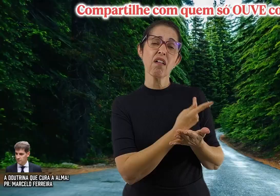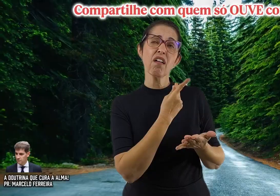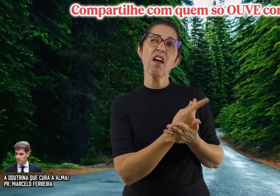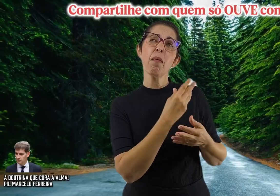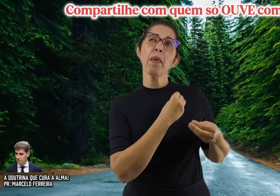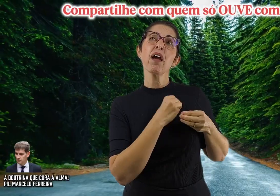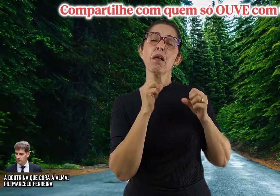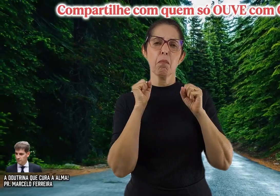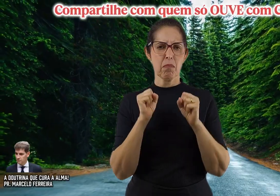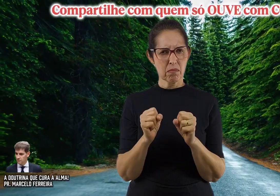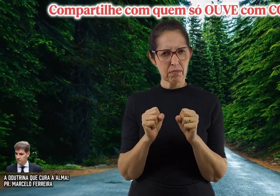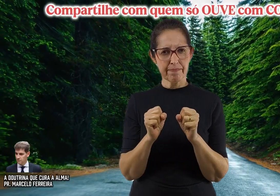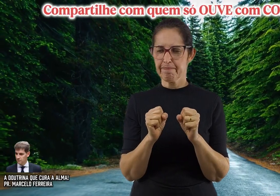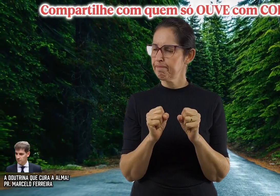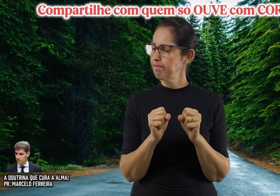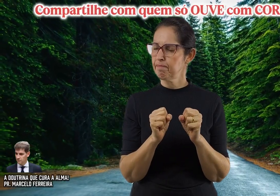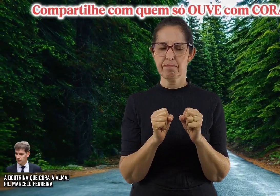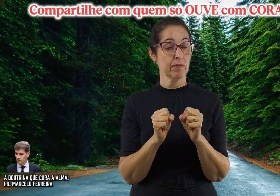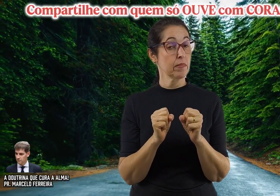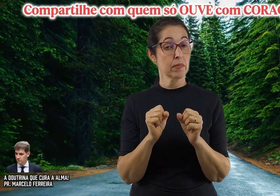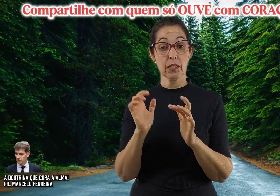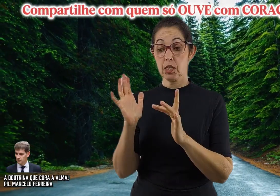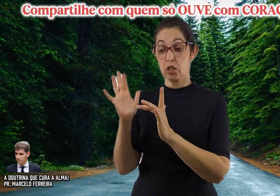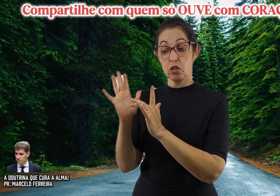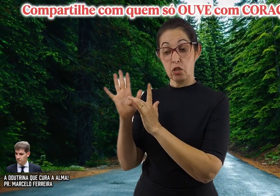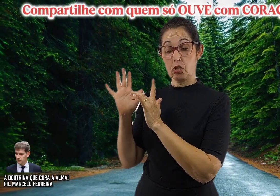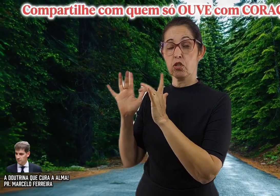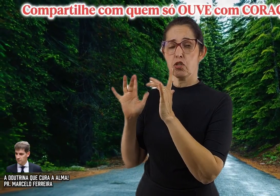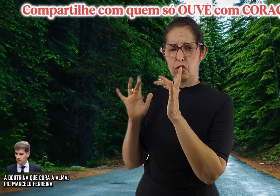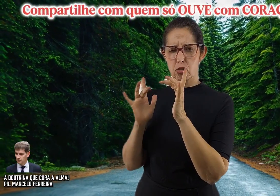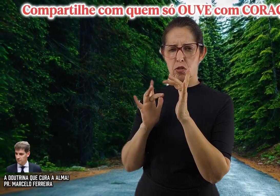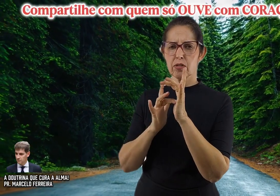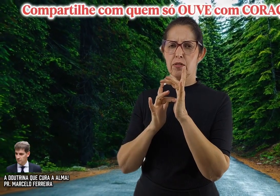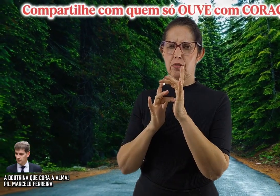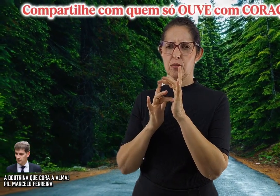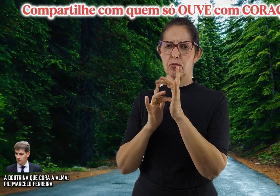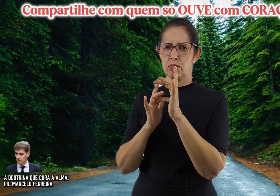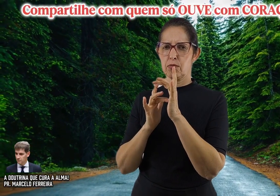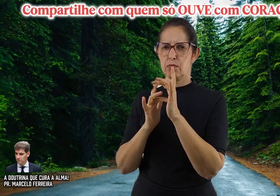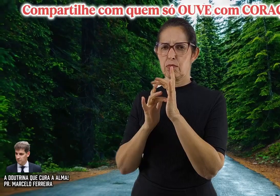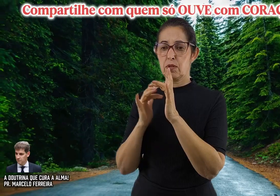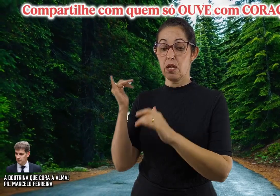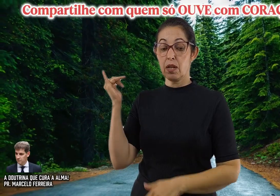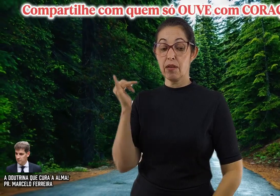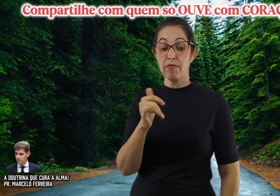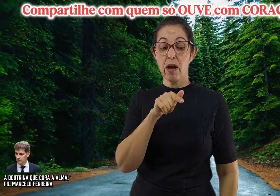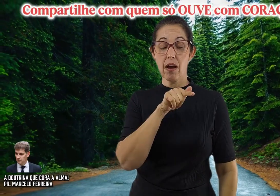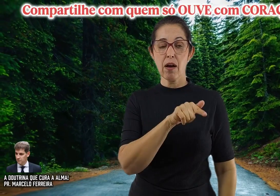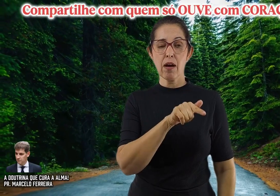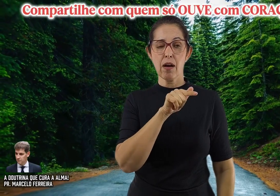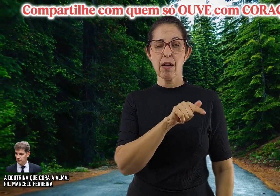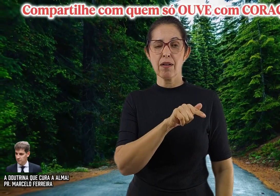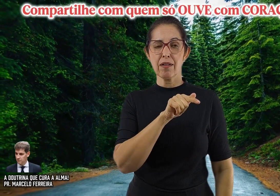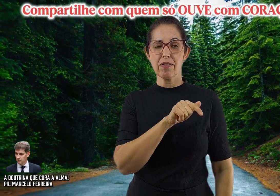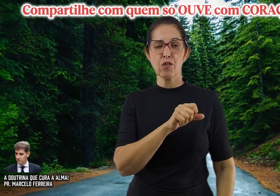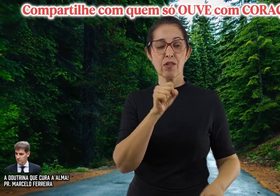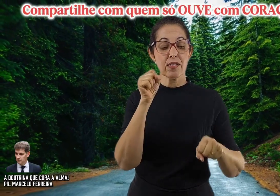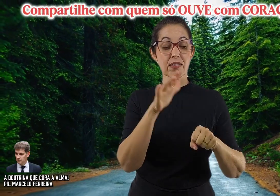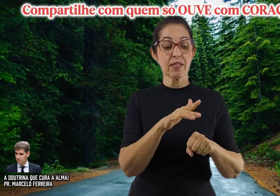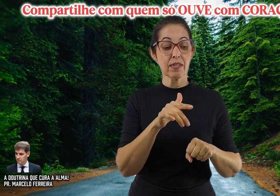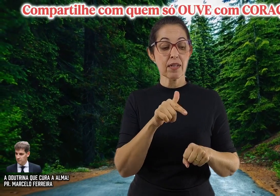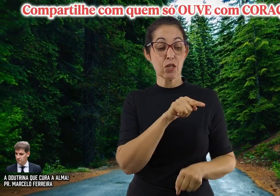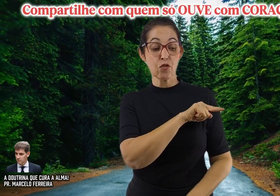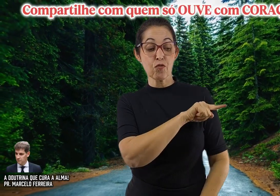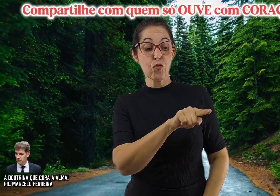Não. O Senhor Jesus falou assim com a igreja de Sardes: aquele que vencer, eu